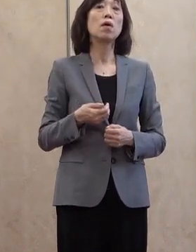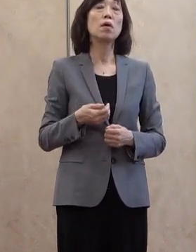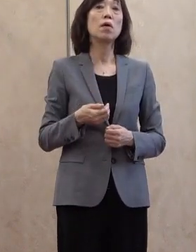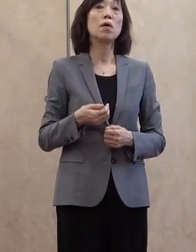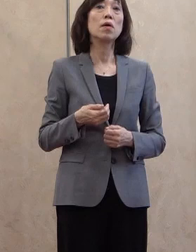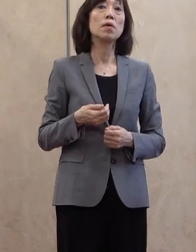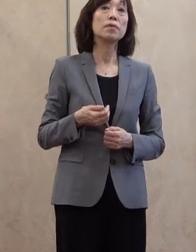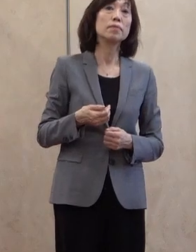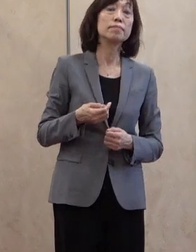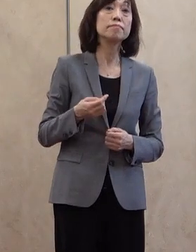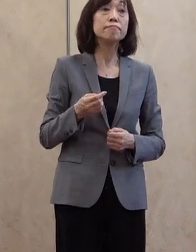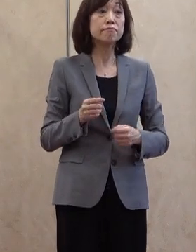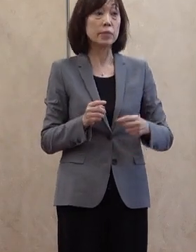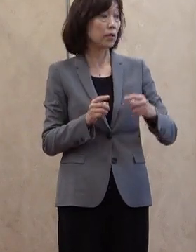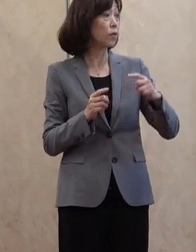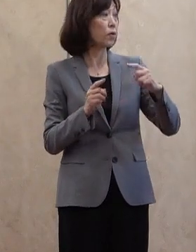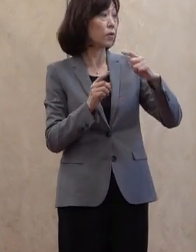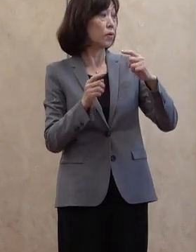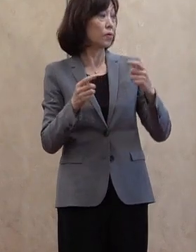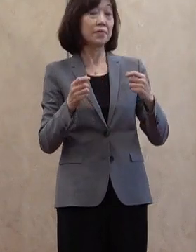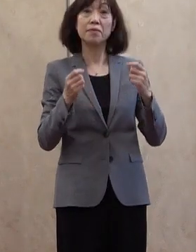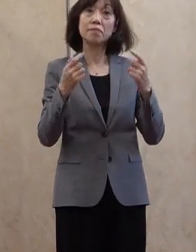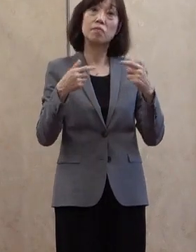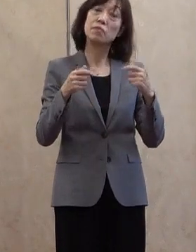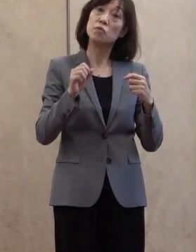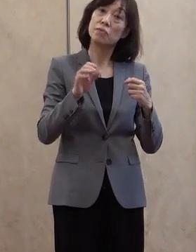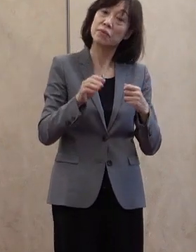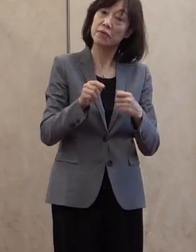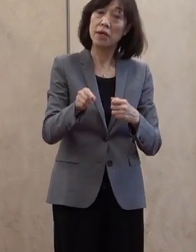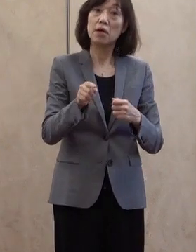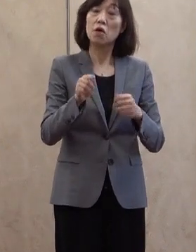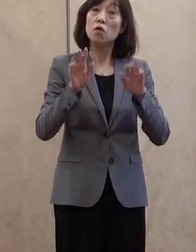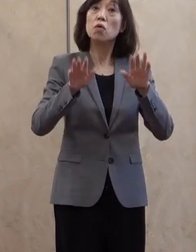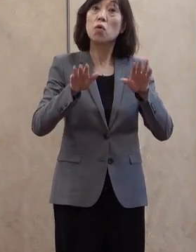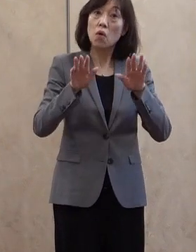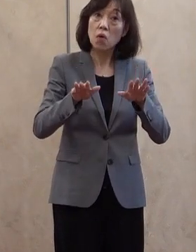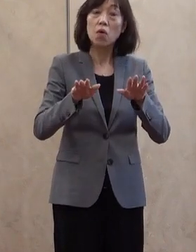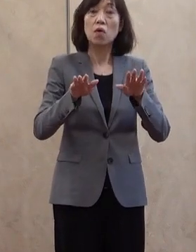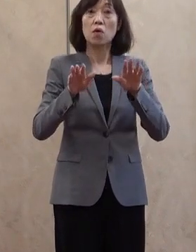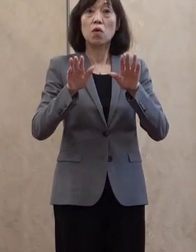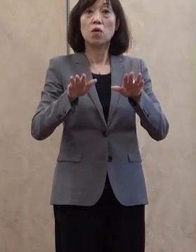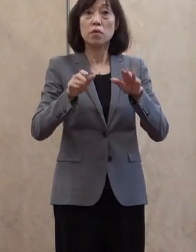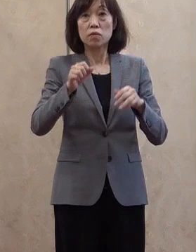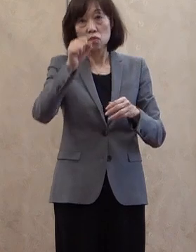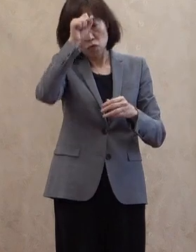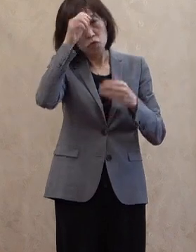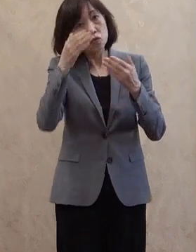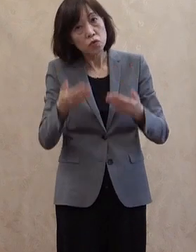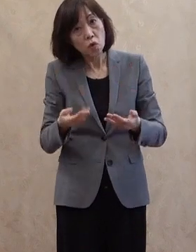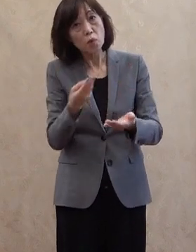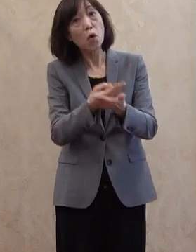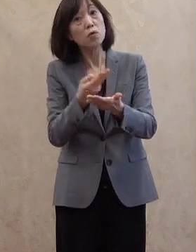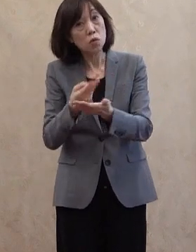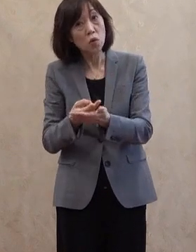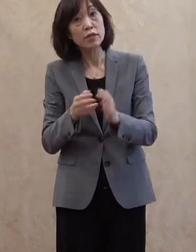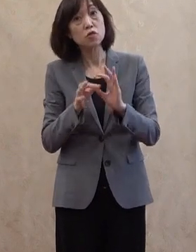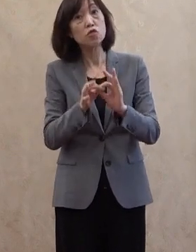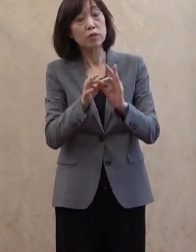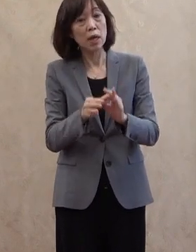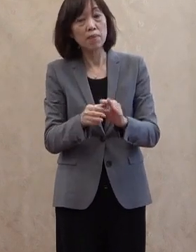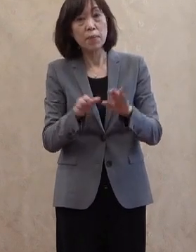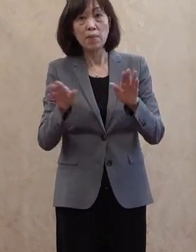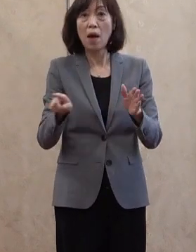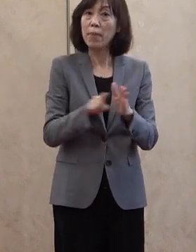毎日お伝えなしです。今日の対策会議の中で、重症化の病床、重症病床についてですね、これまでに加え